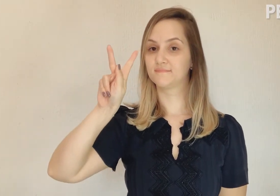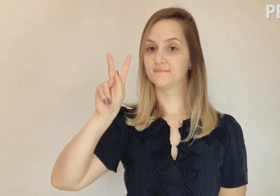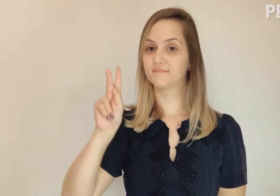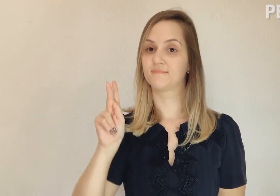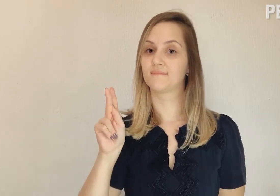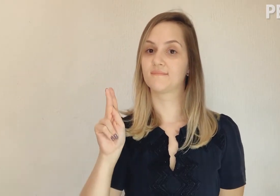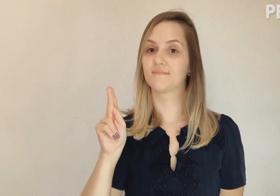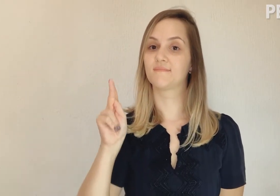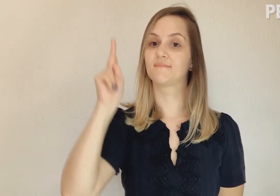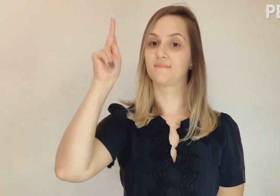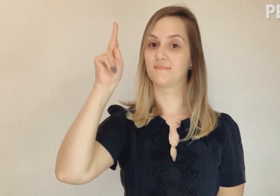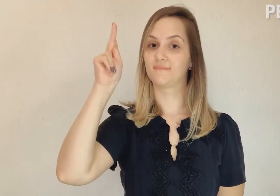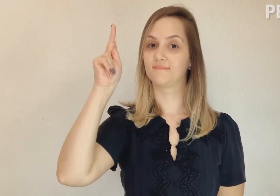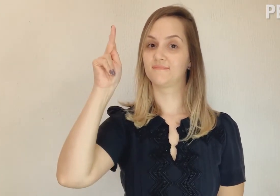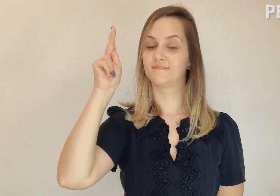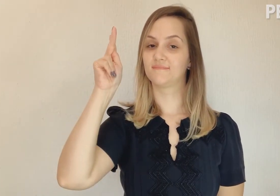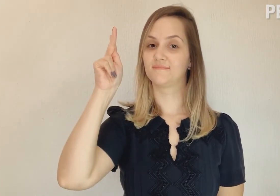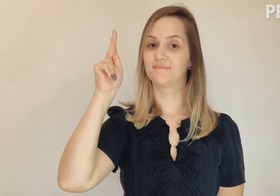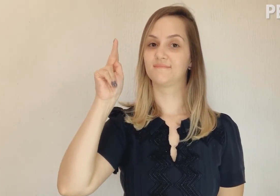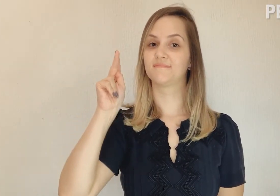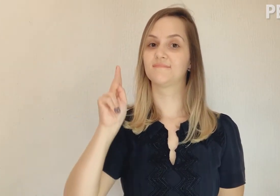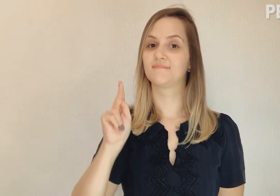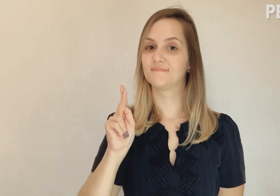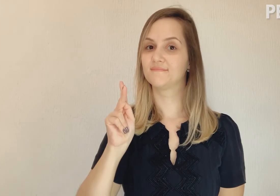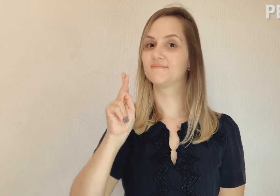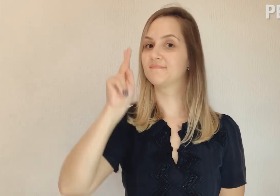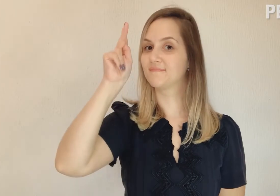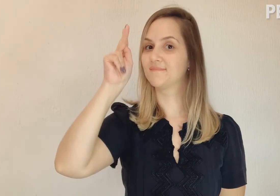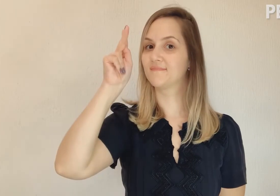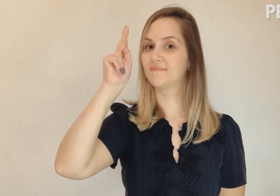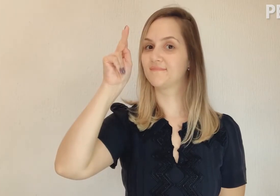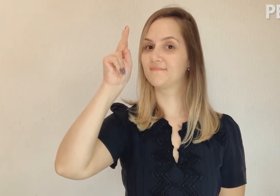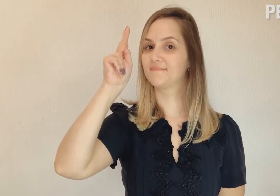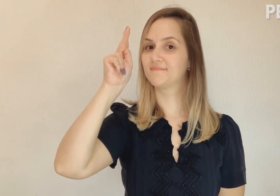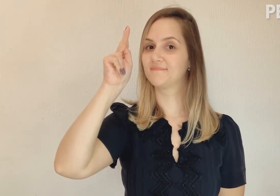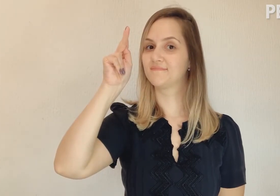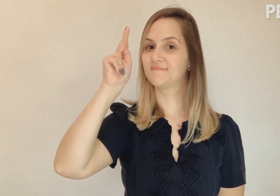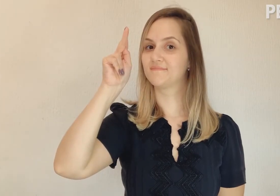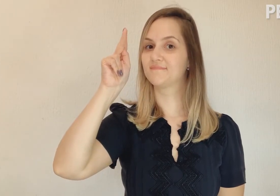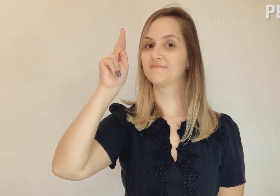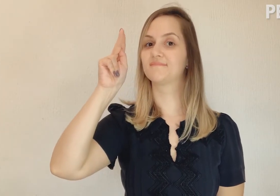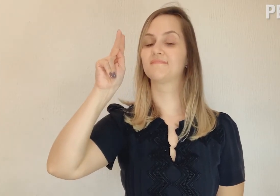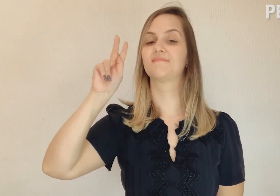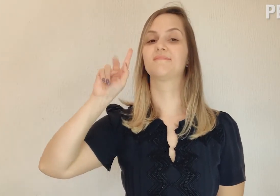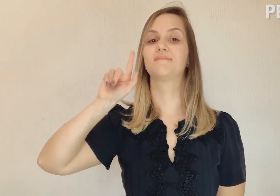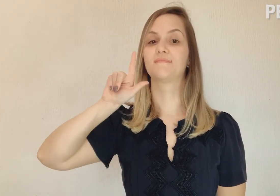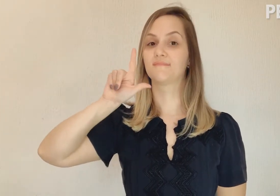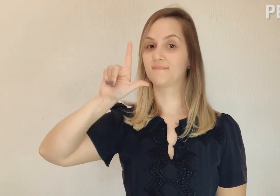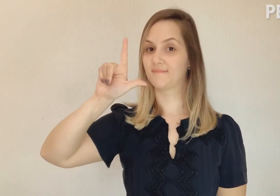O K é como nós fizemos a letra H, só que agora a mão vai de baixo para